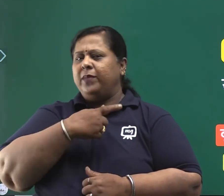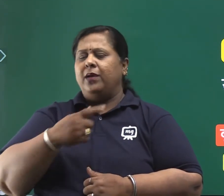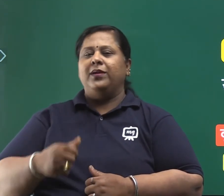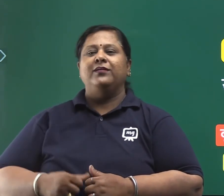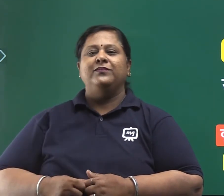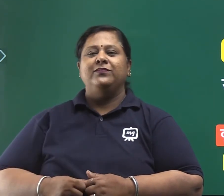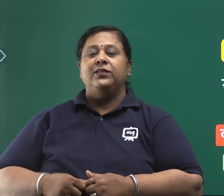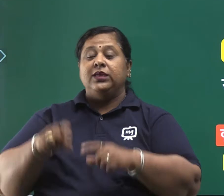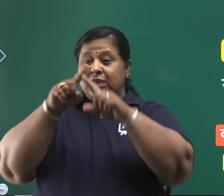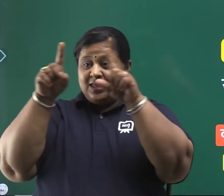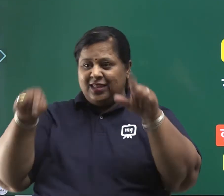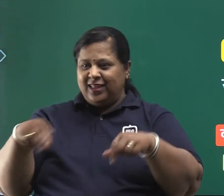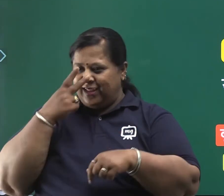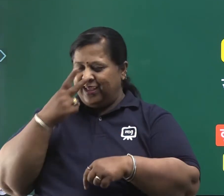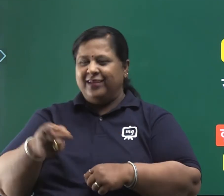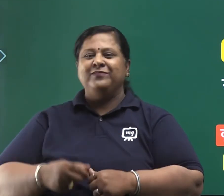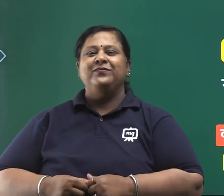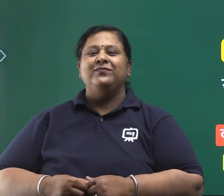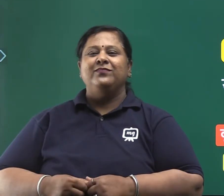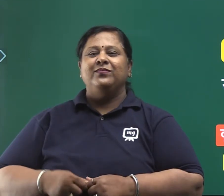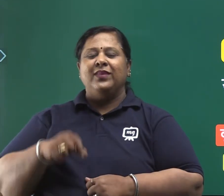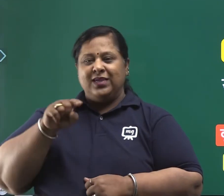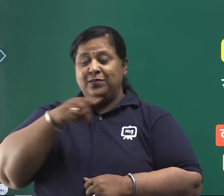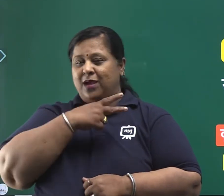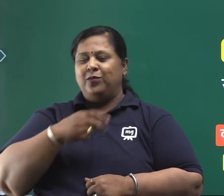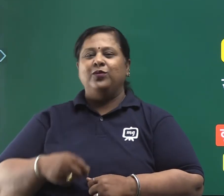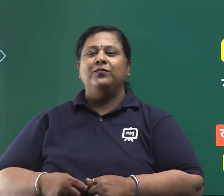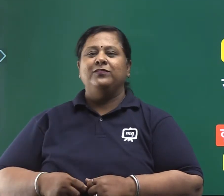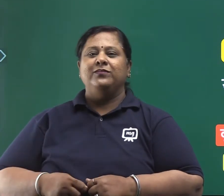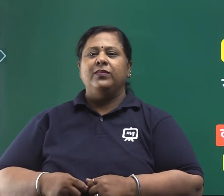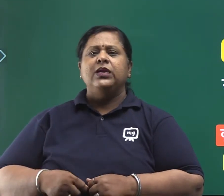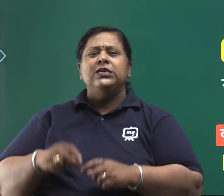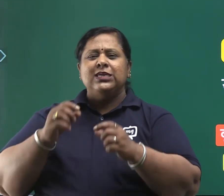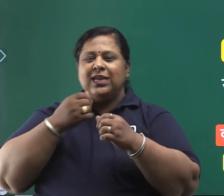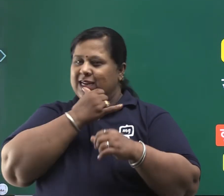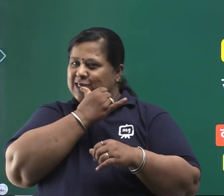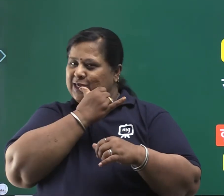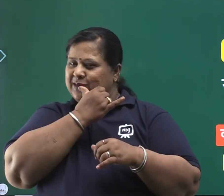पर यह चित्र देख रहे हैं। इसमें आपको श्री कृष्ण